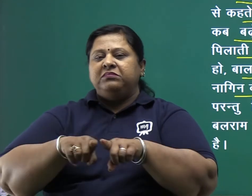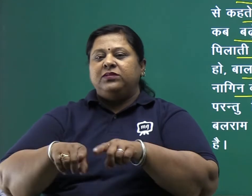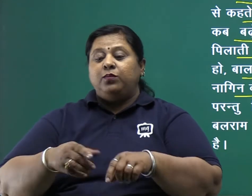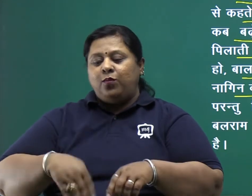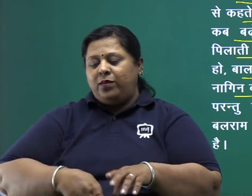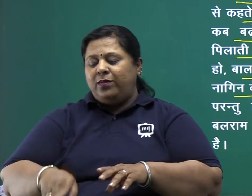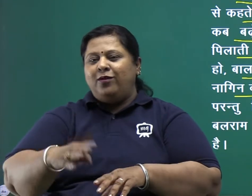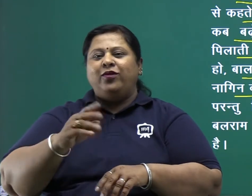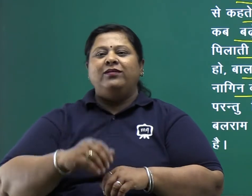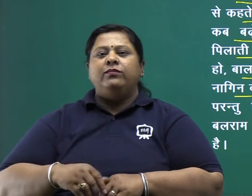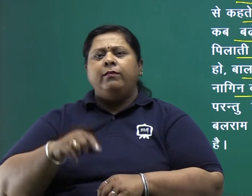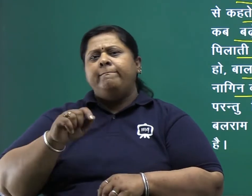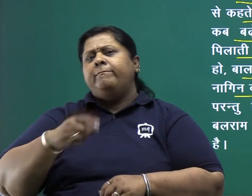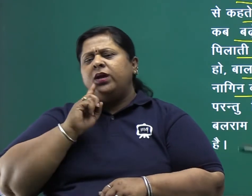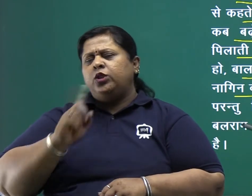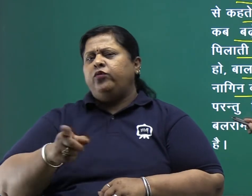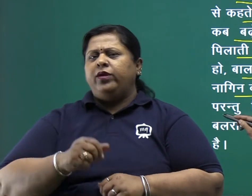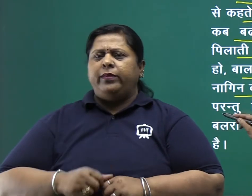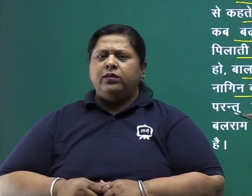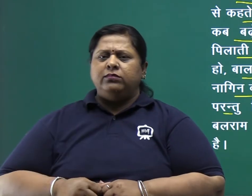लौटे, परंतु फिर भी